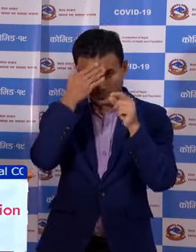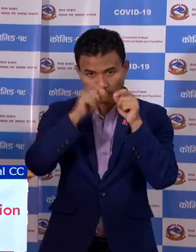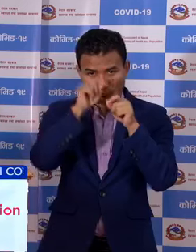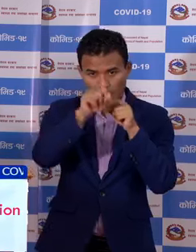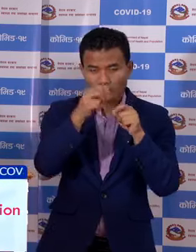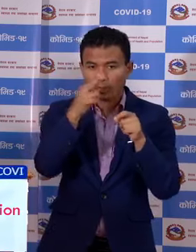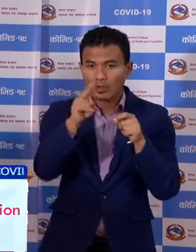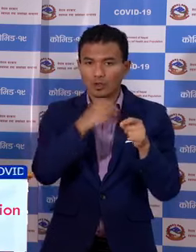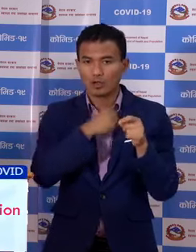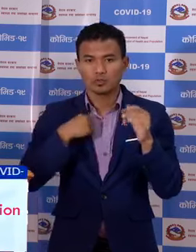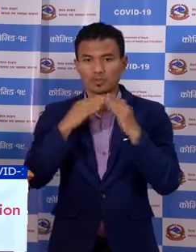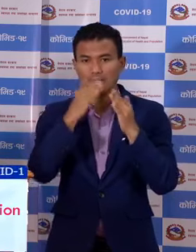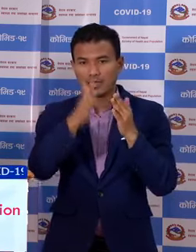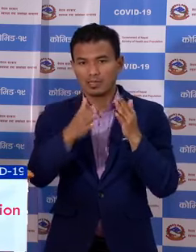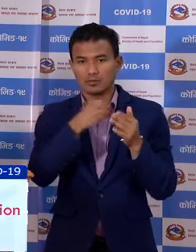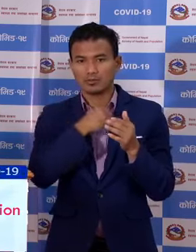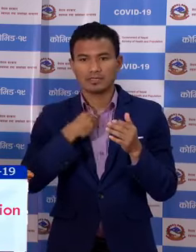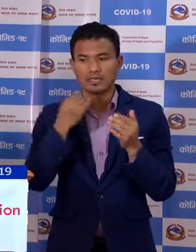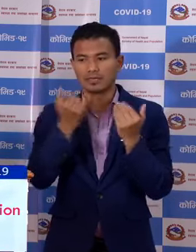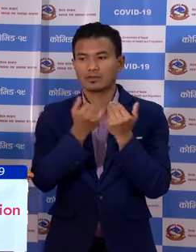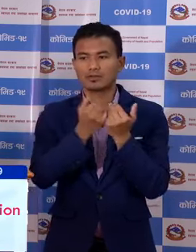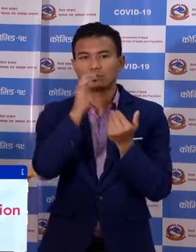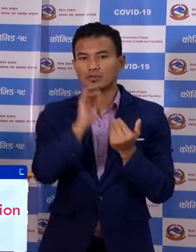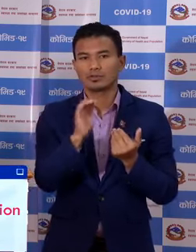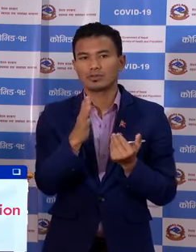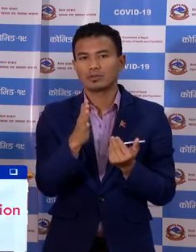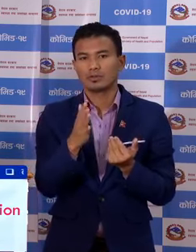अस्पतालले उपचार धान्न सक्दैन।